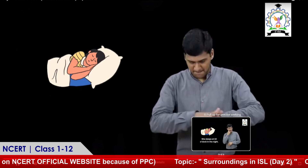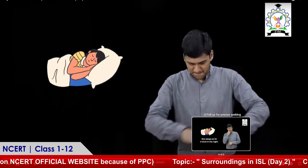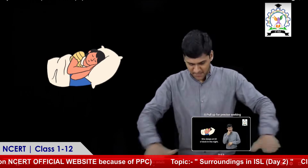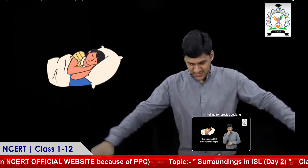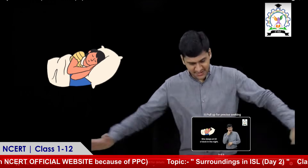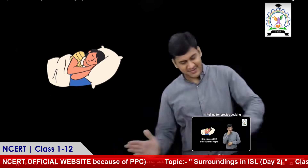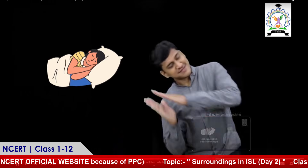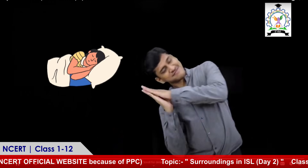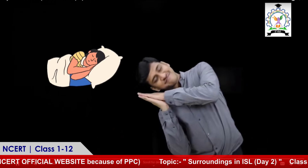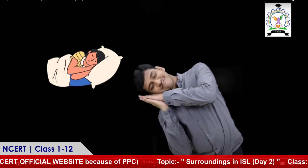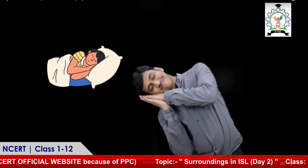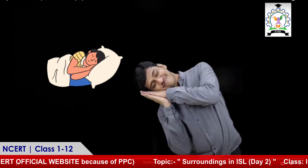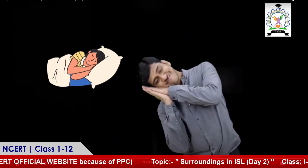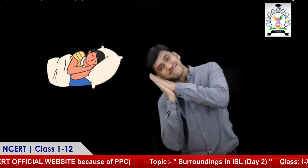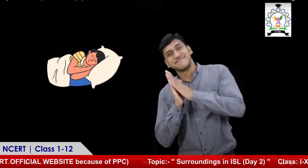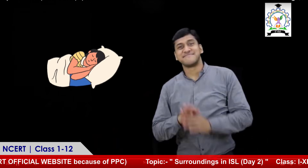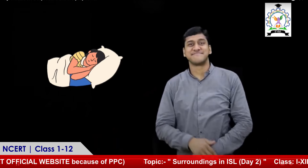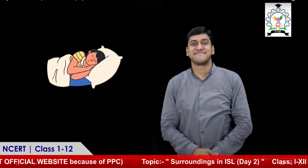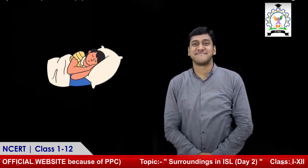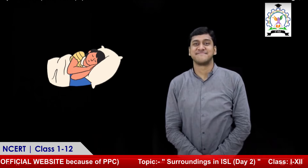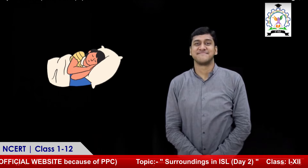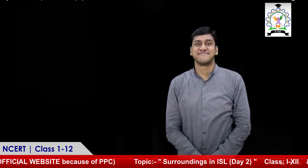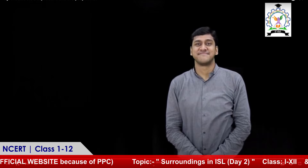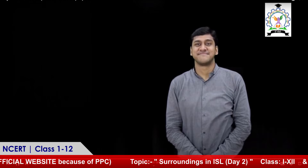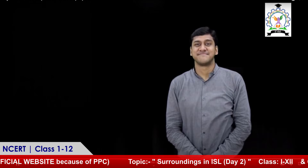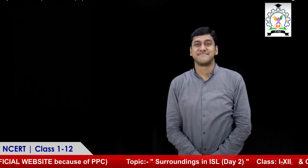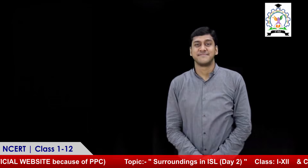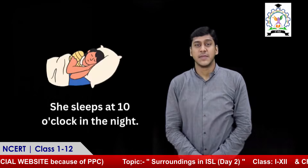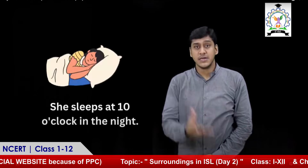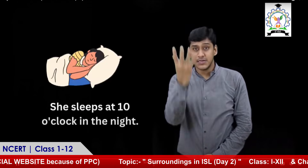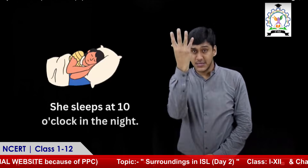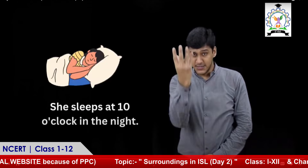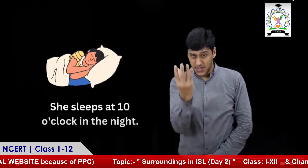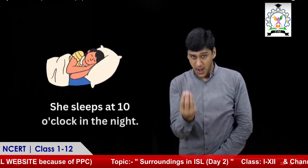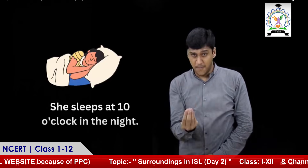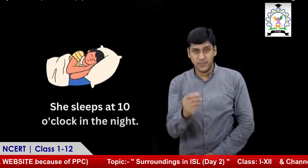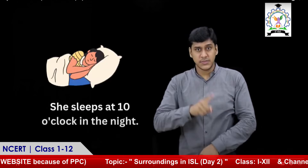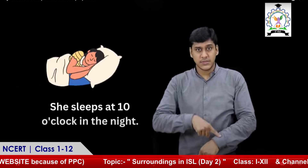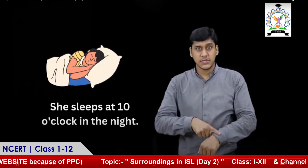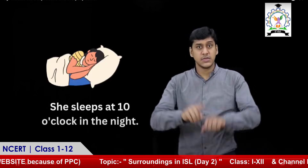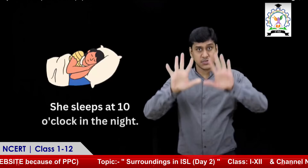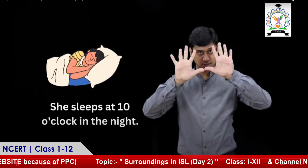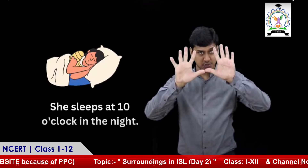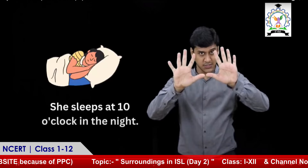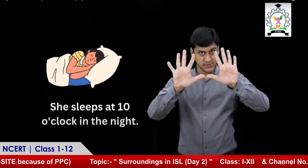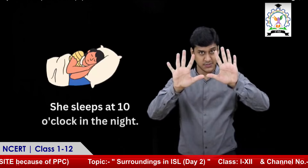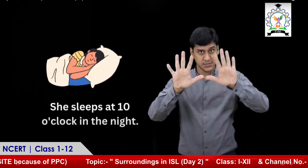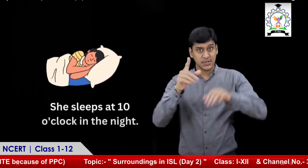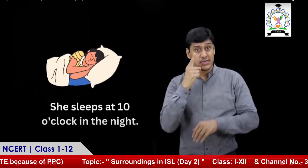सोना यह संकेत ऐसा इसलिए है क्योंकि हम बिस्तर पर हाथ रख उस पर अपना सिर रखकर सोते हैं। वह